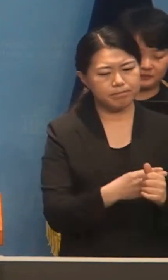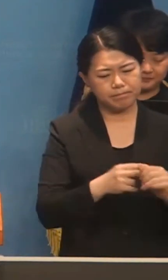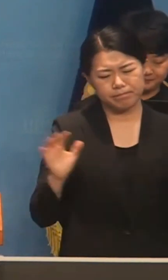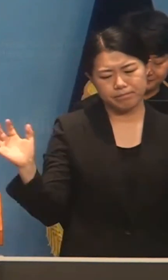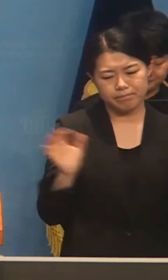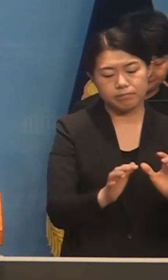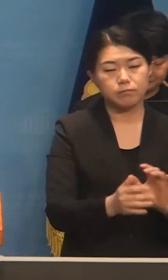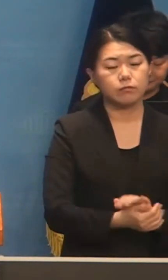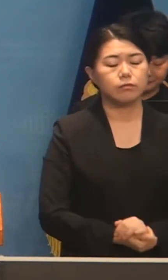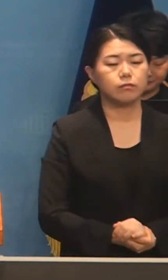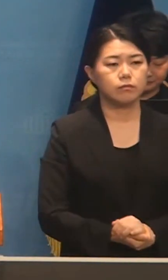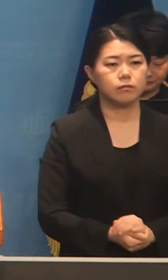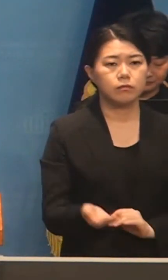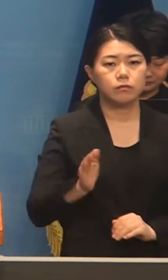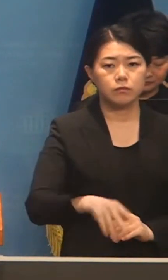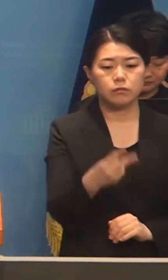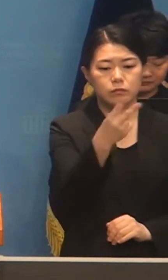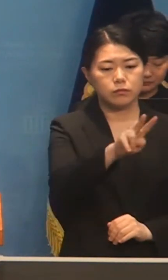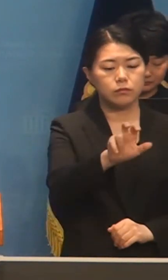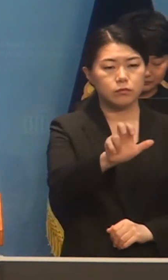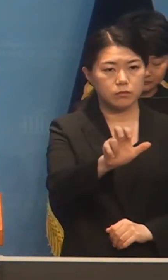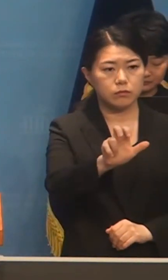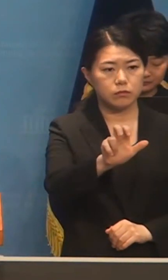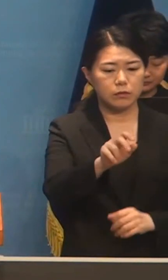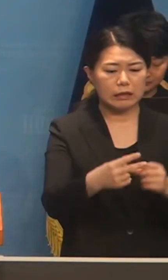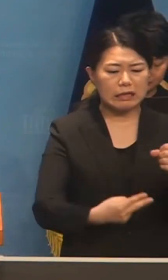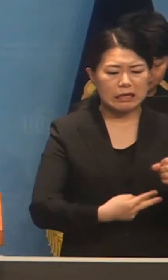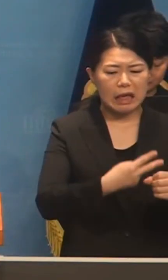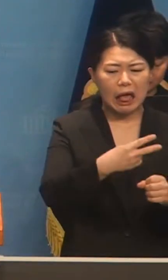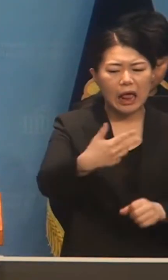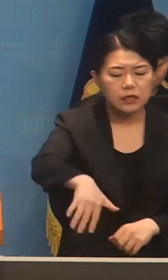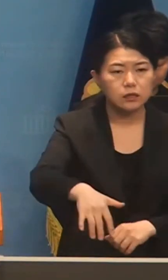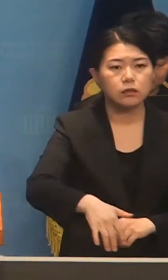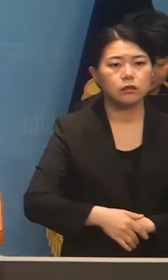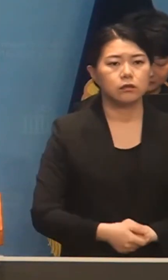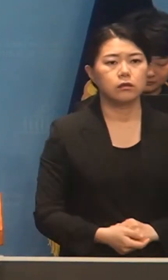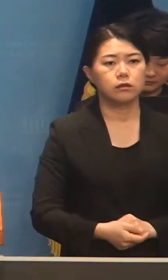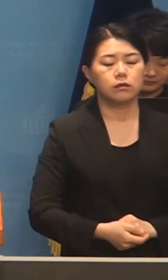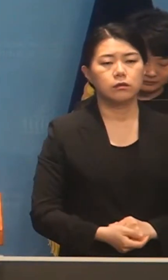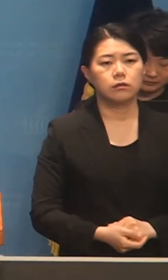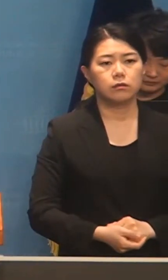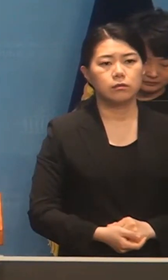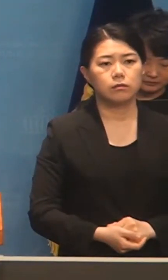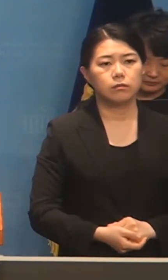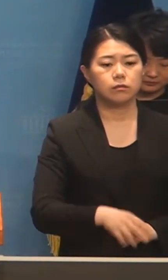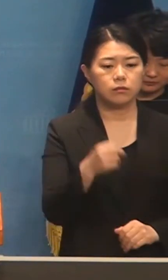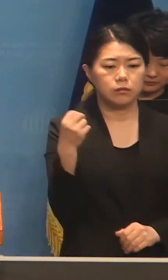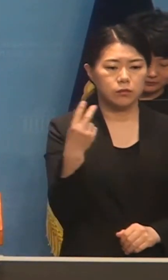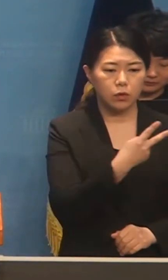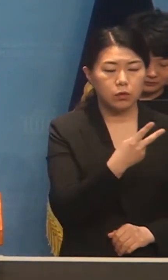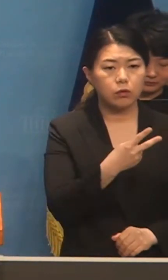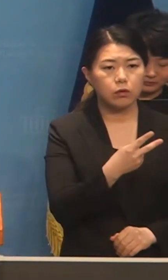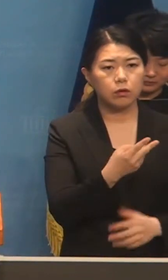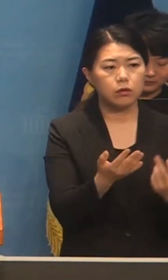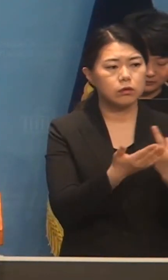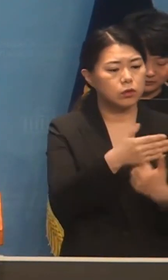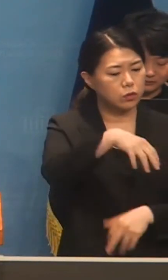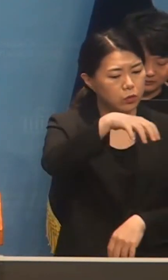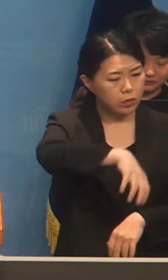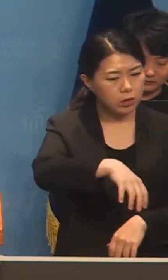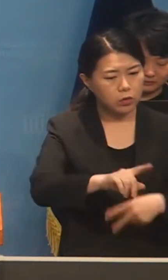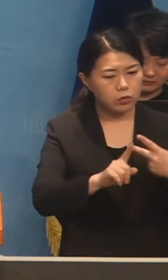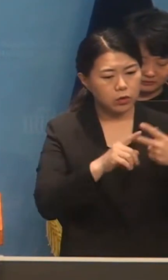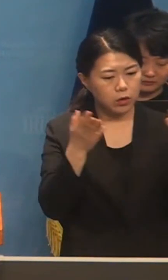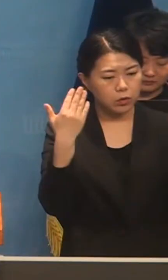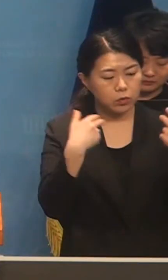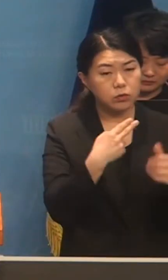나왔었습니다. 그러나 2025년 채 2년도 지나지 않았습니다. 또다시 한 제주에서 한 중학교